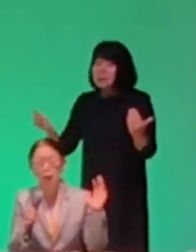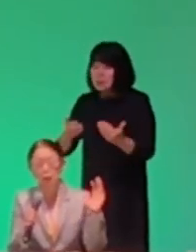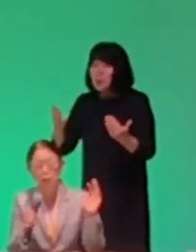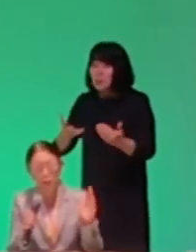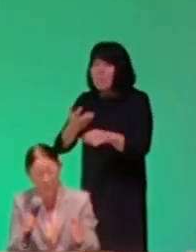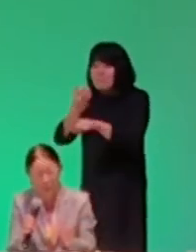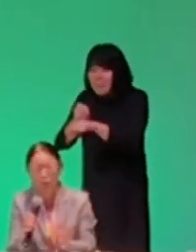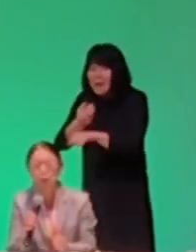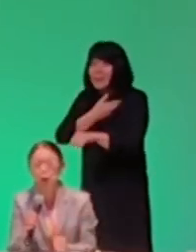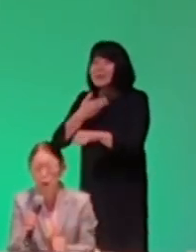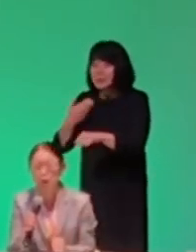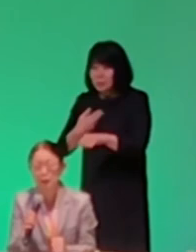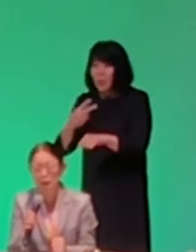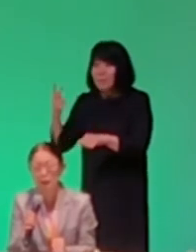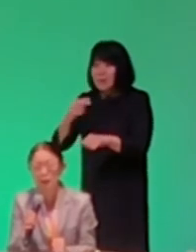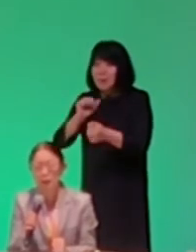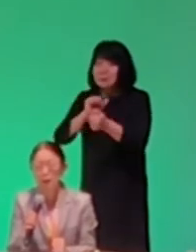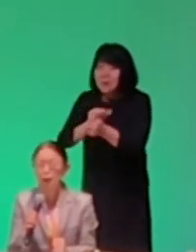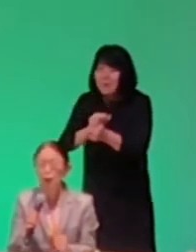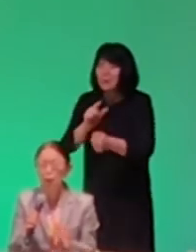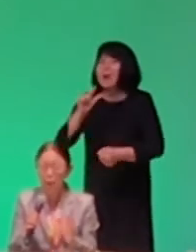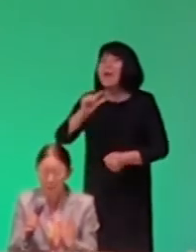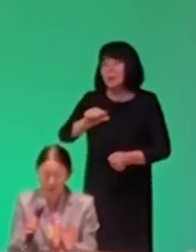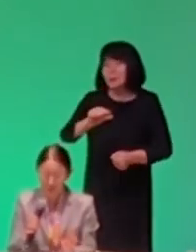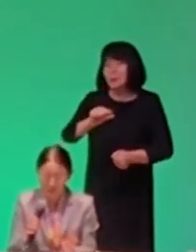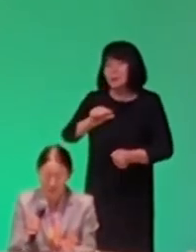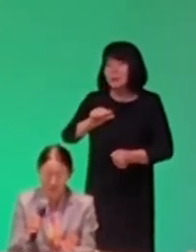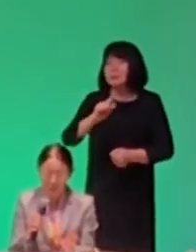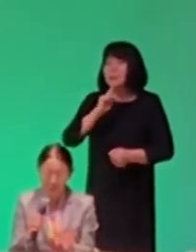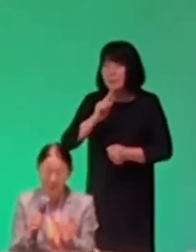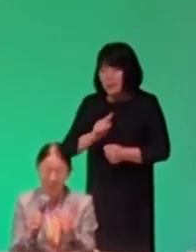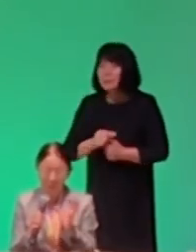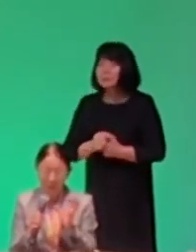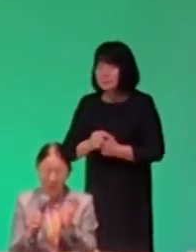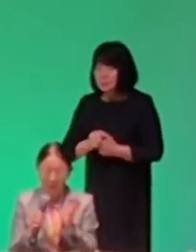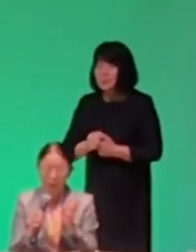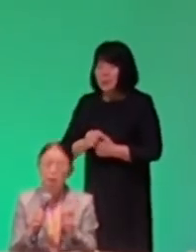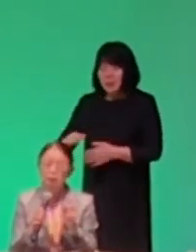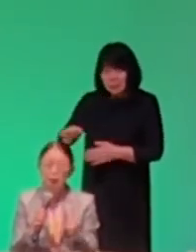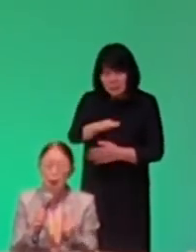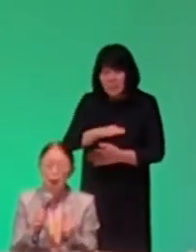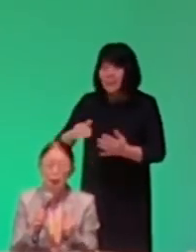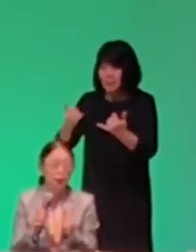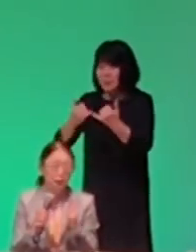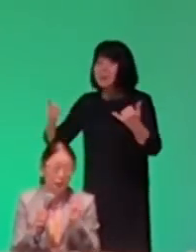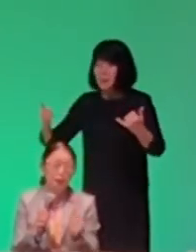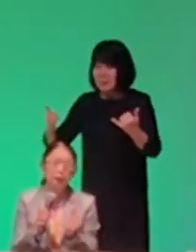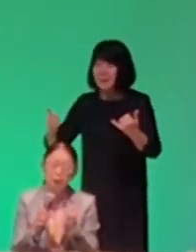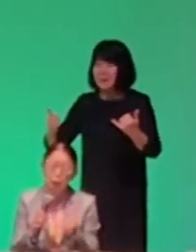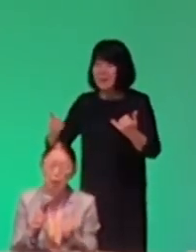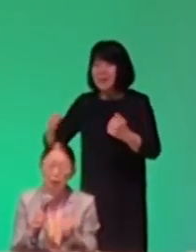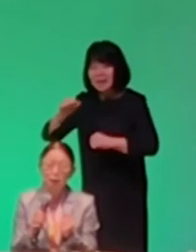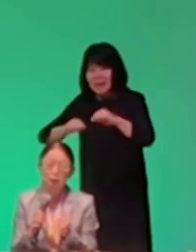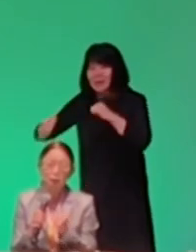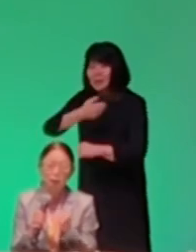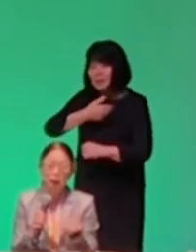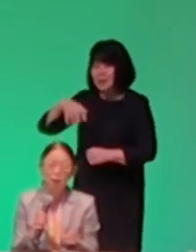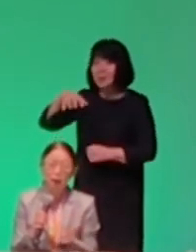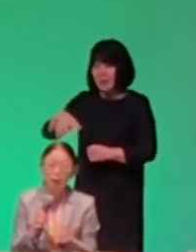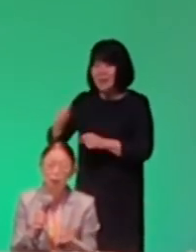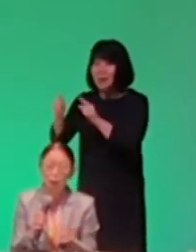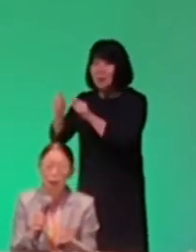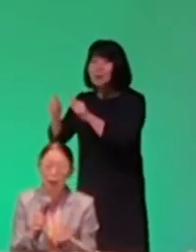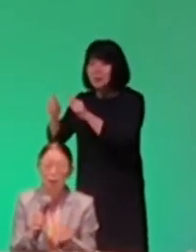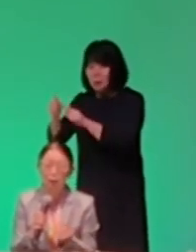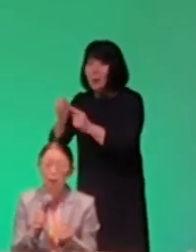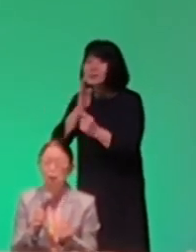なんかものすごく減るんです。だからこうどんな人にもこうっていうんですかね、活躍する場、その人の力